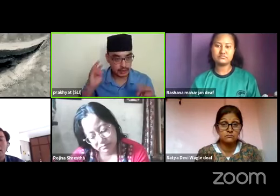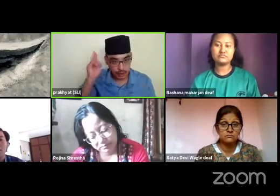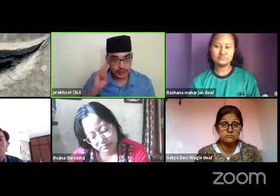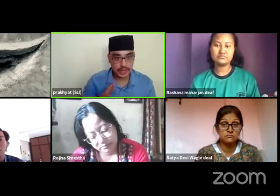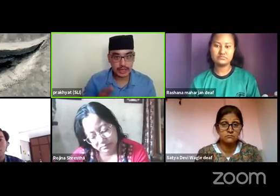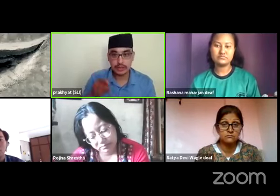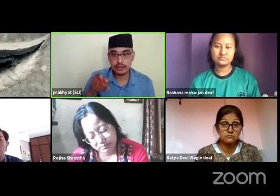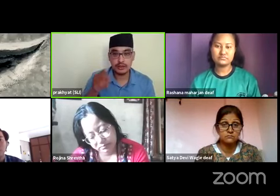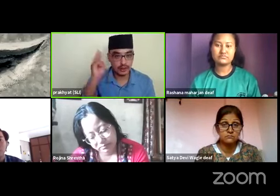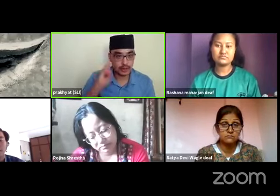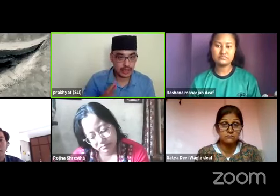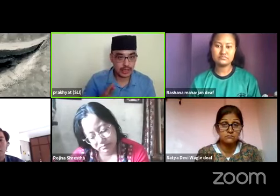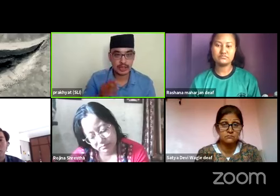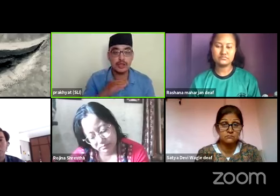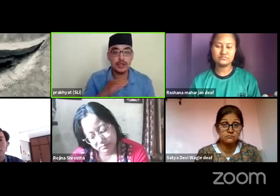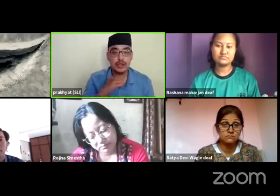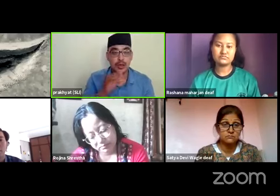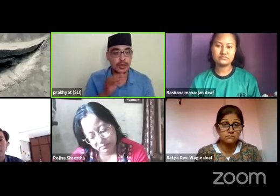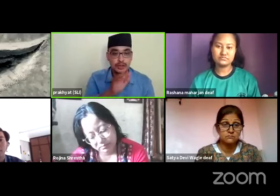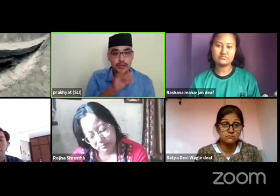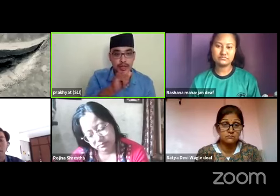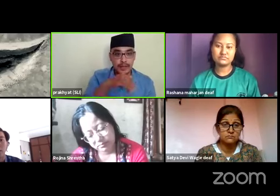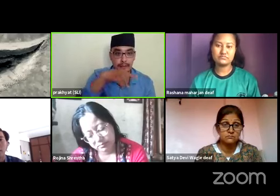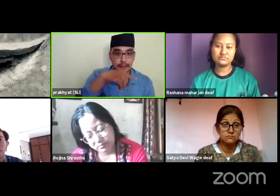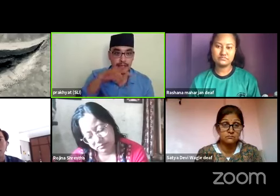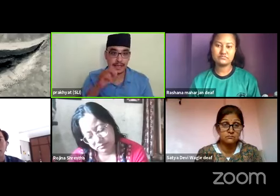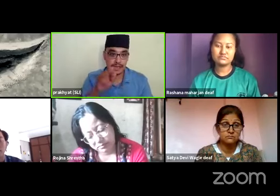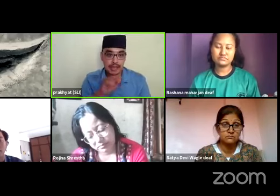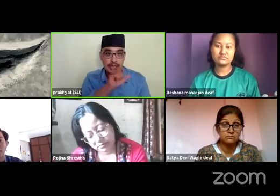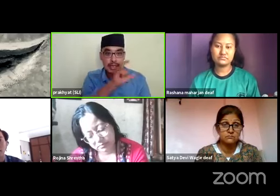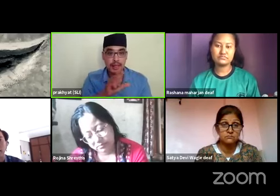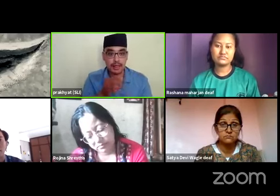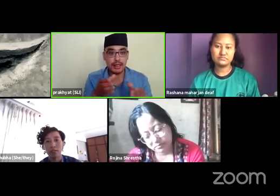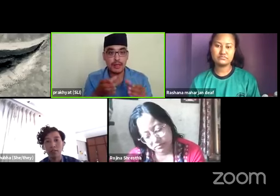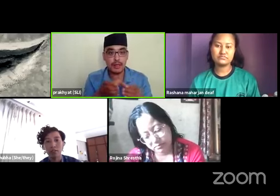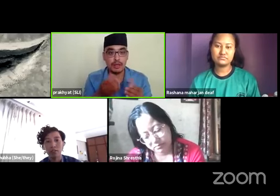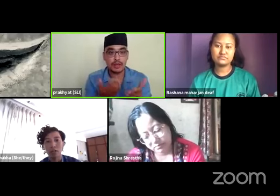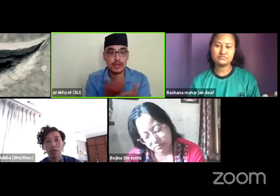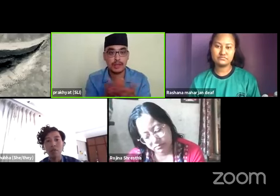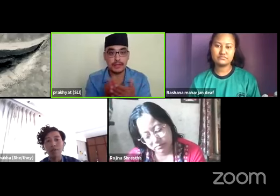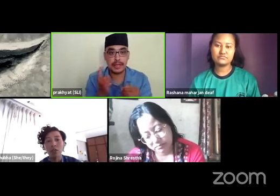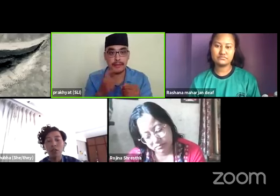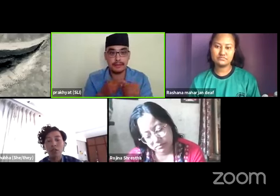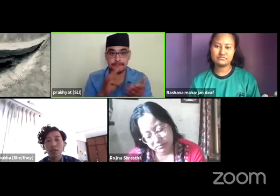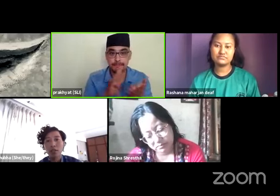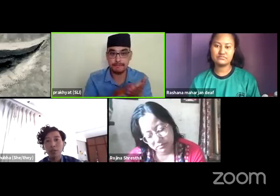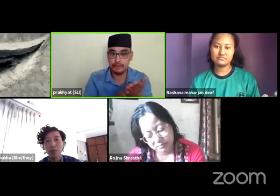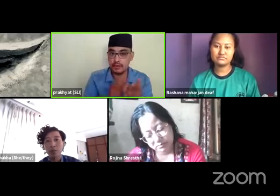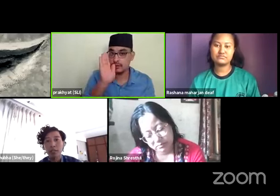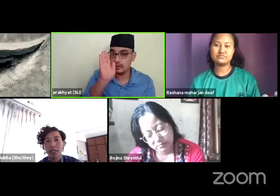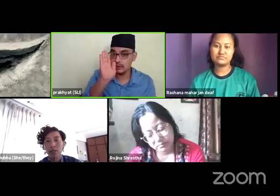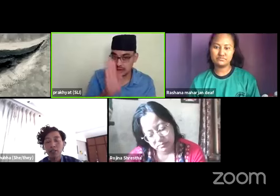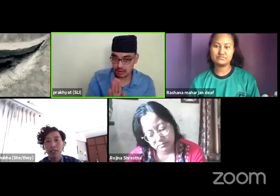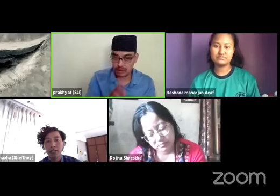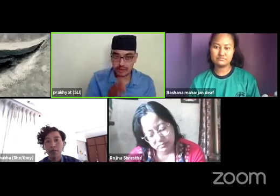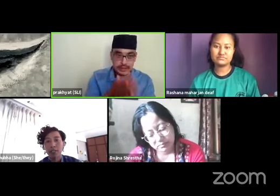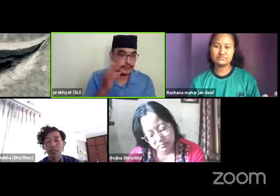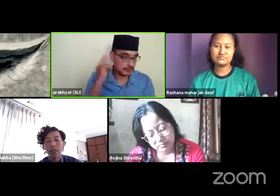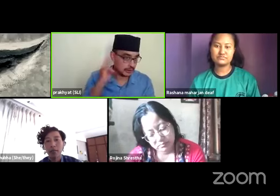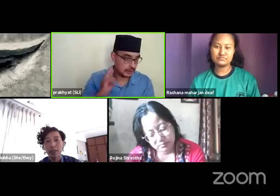रसना युथ पियर एजुकेसन नेटवर्क भन्ने एउटा युवा संस्थासँग आबद्ध हुनुहुन्छ र युथ पियर